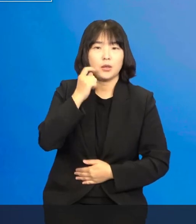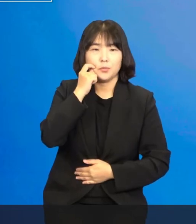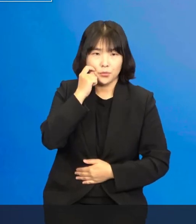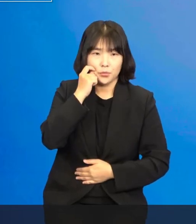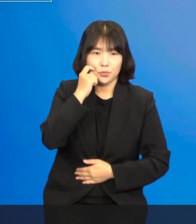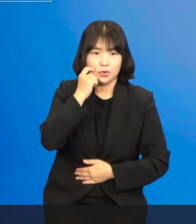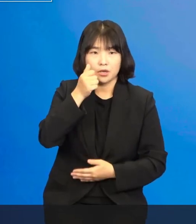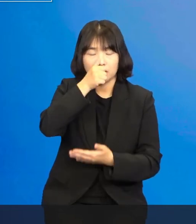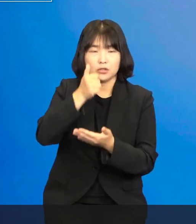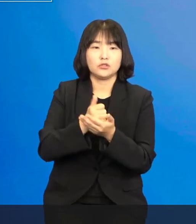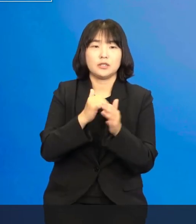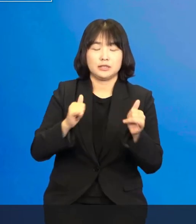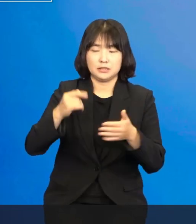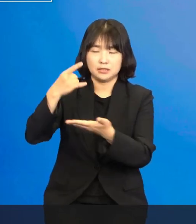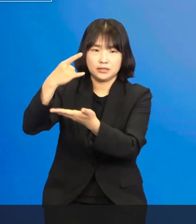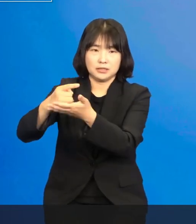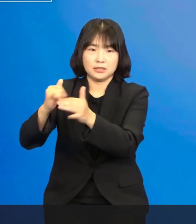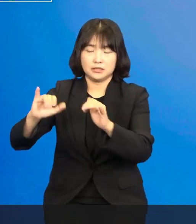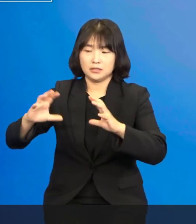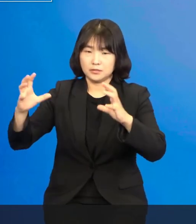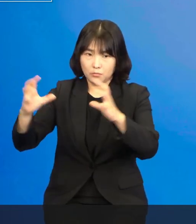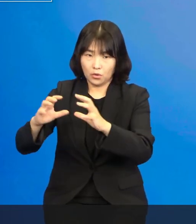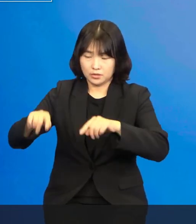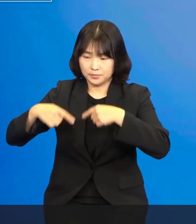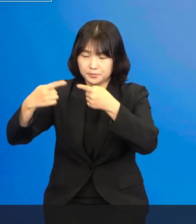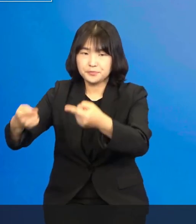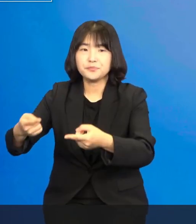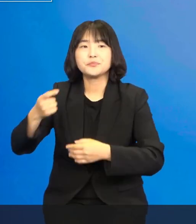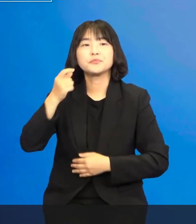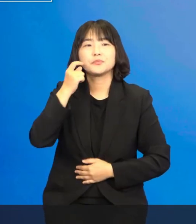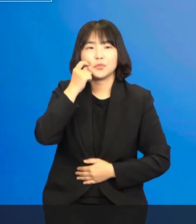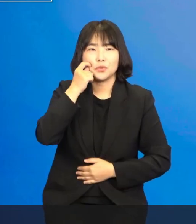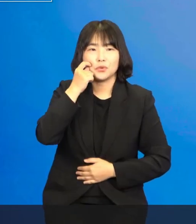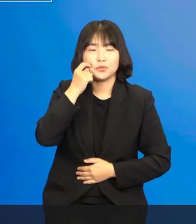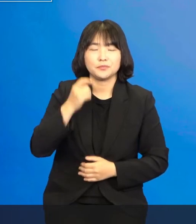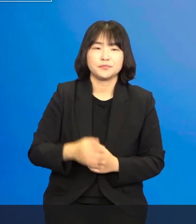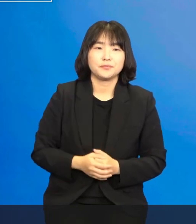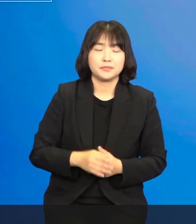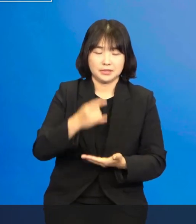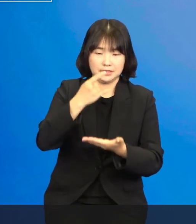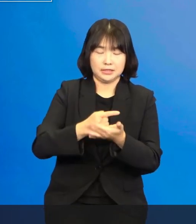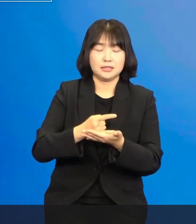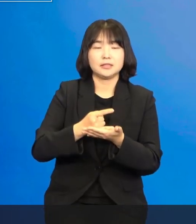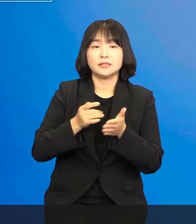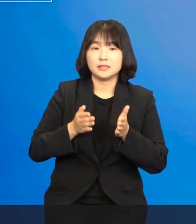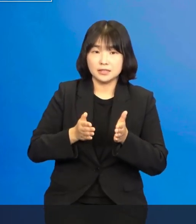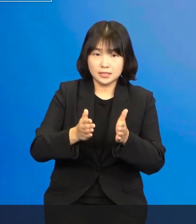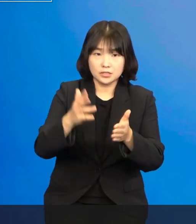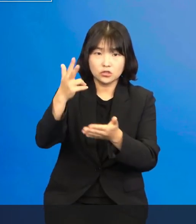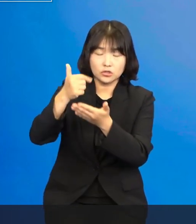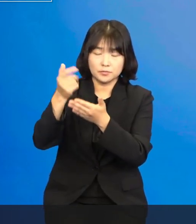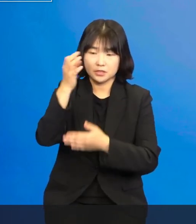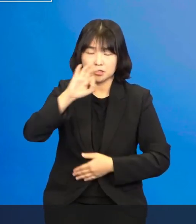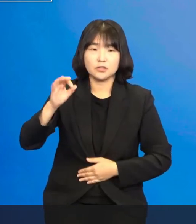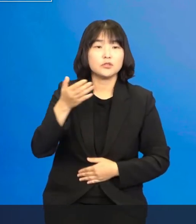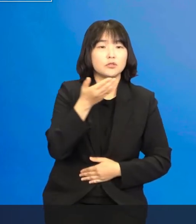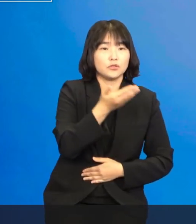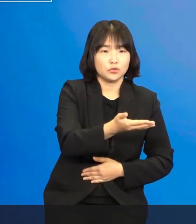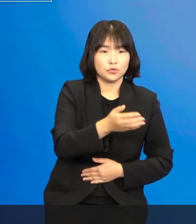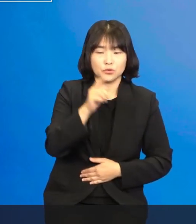가누지 못하며 죄인은 의인의 모임에 참여하지 못한다. 그렇다. 의인의 길은